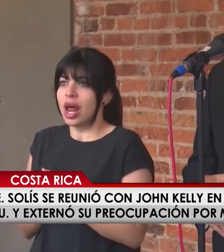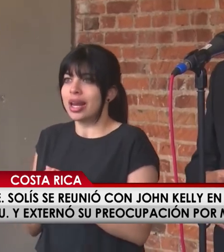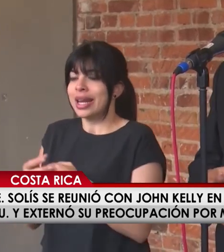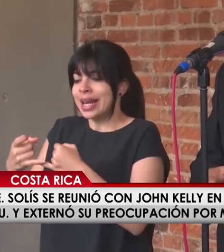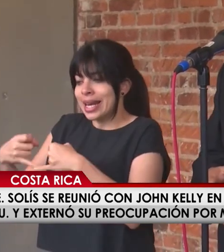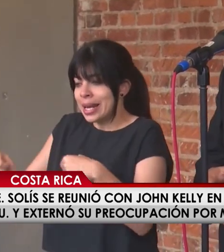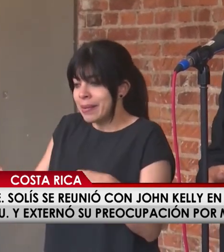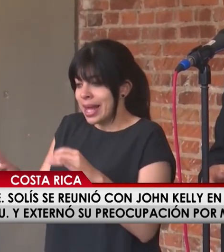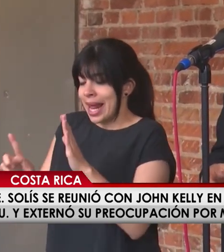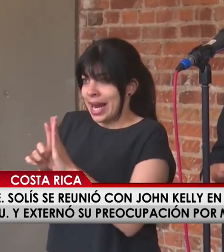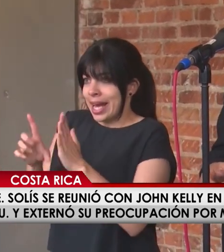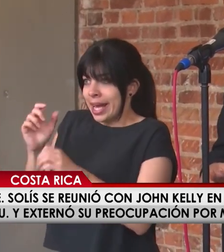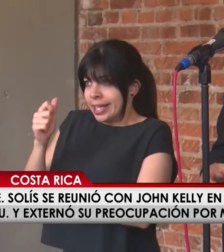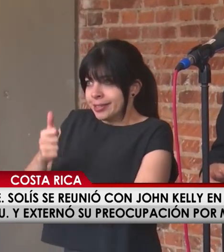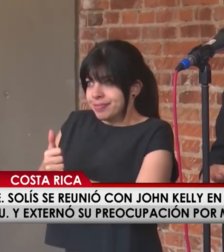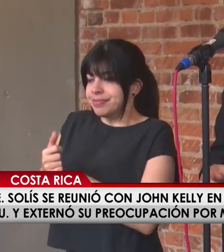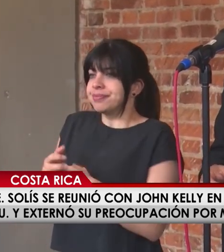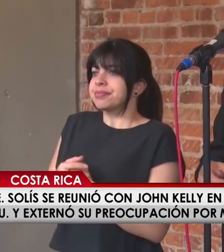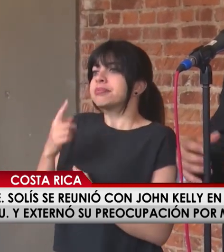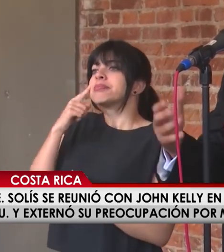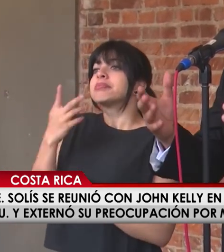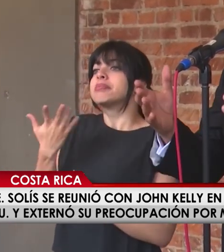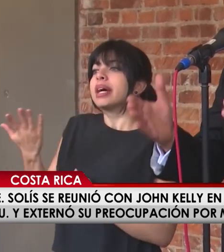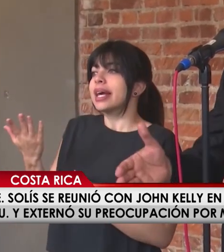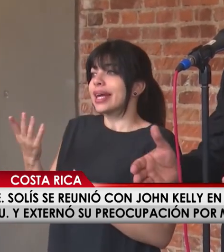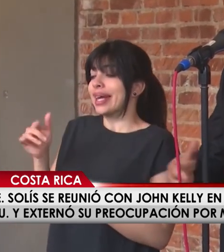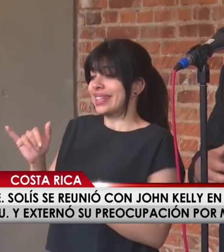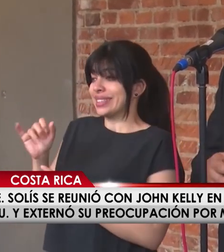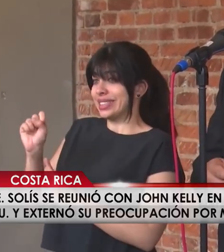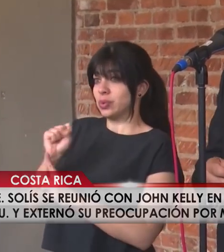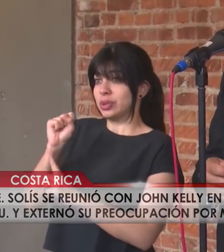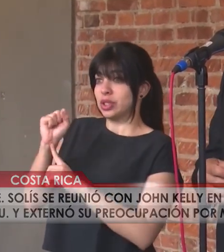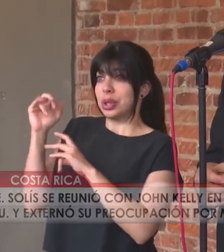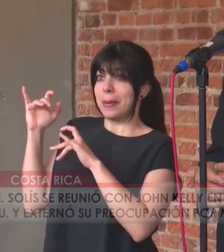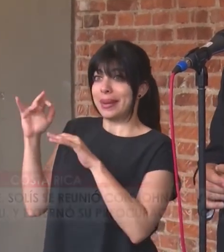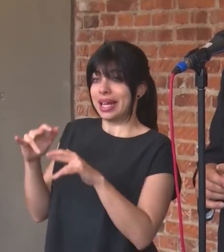los límites que la ley establece para que ese fenómeno migratorio no se desborde.